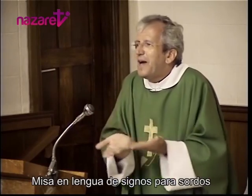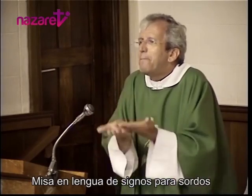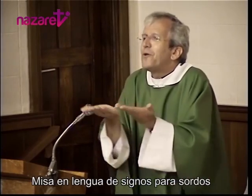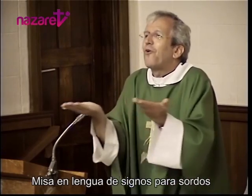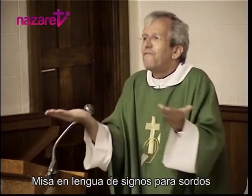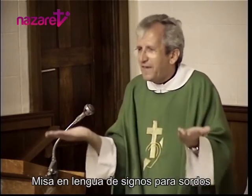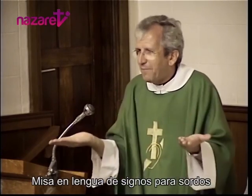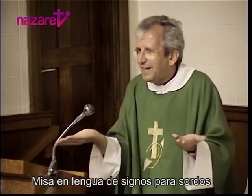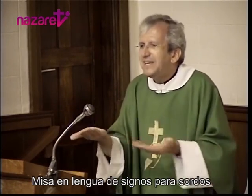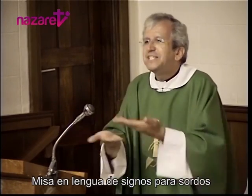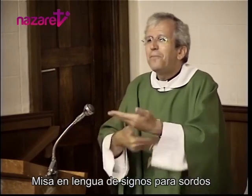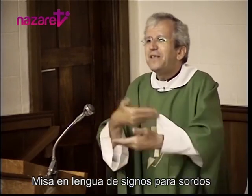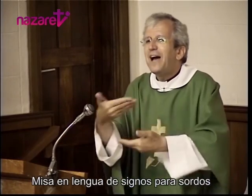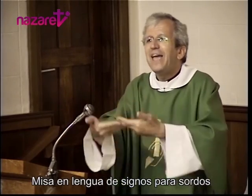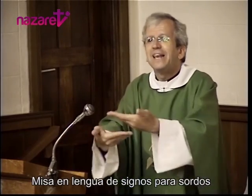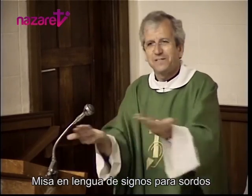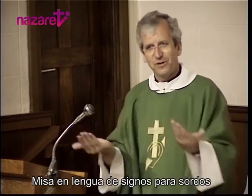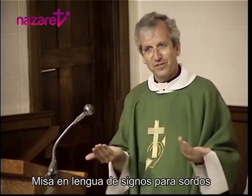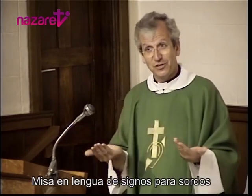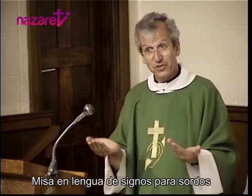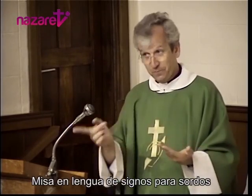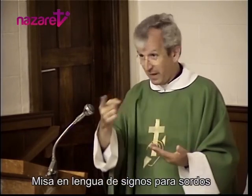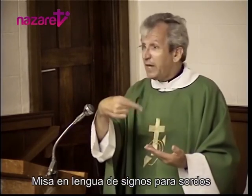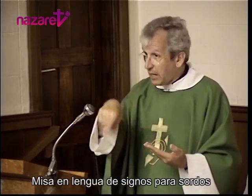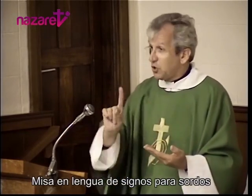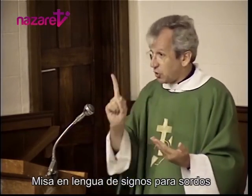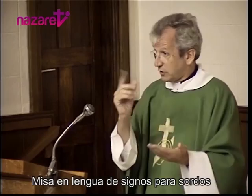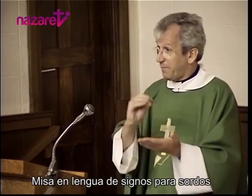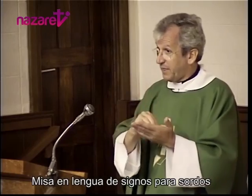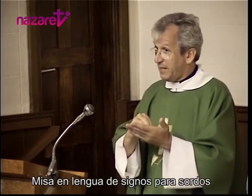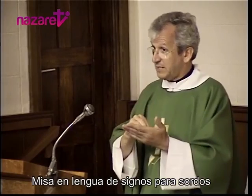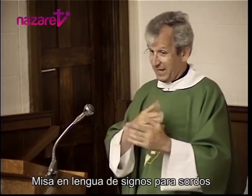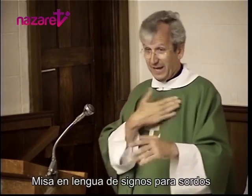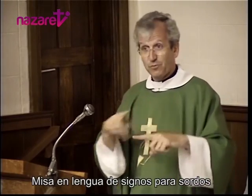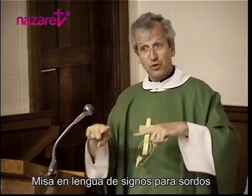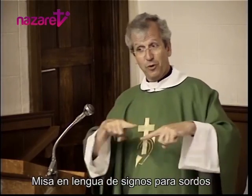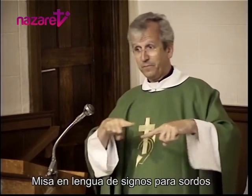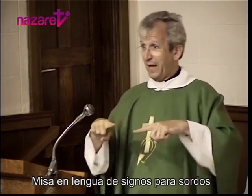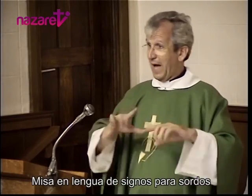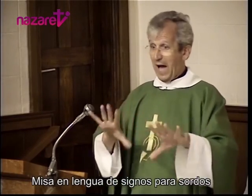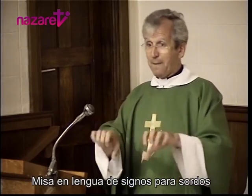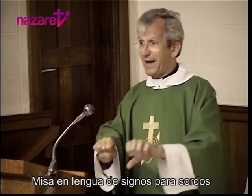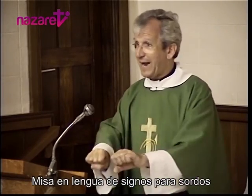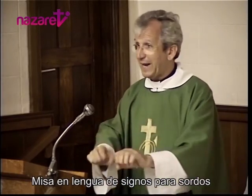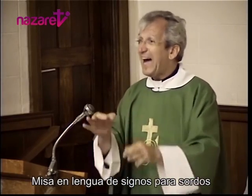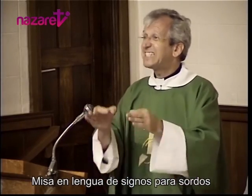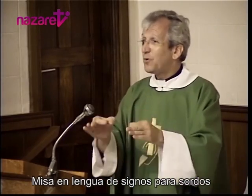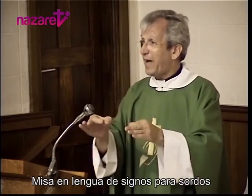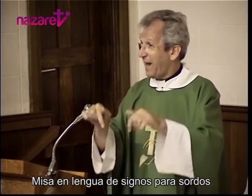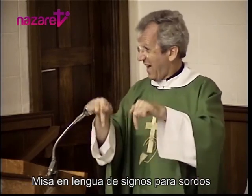pero confiaba y se ponía en las manos de Dios. Y nosotros a veces queremos como amarrar, asegurar.